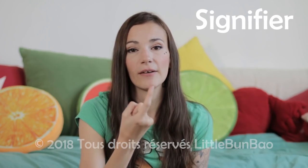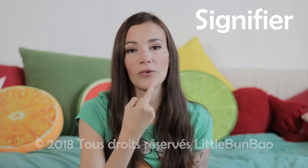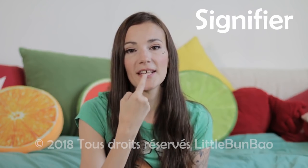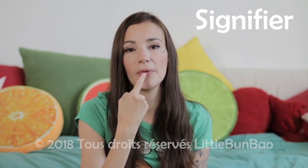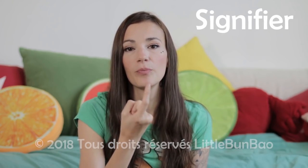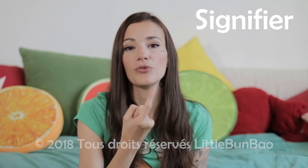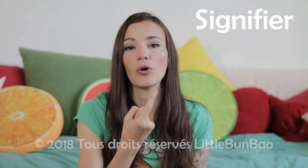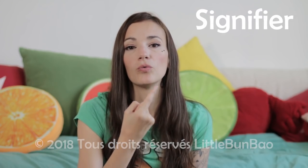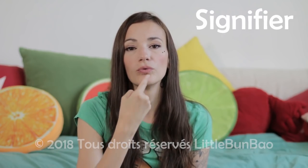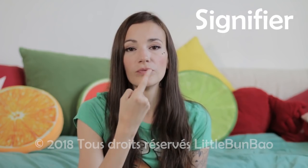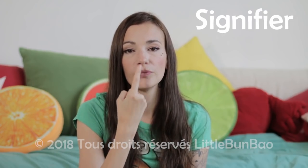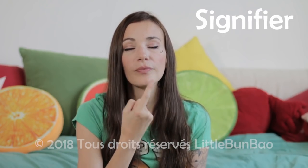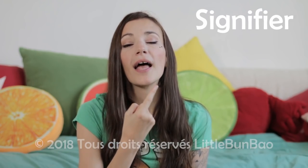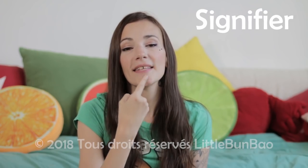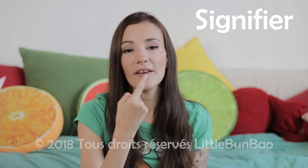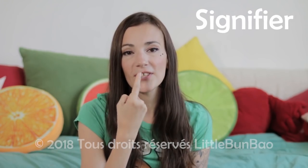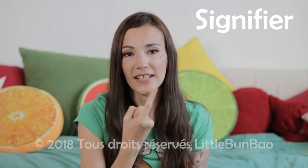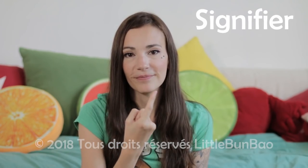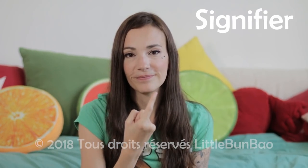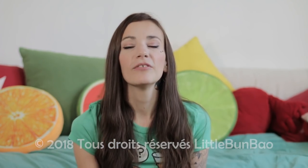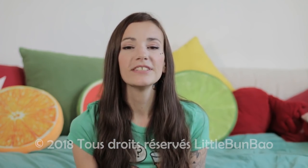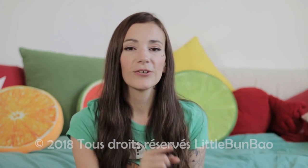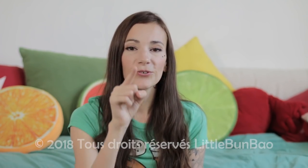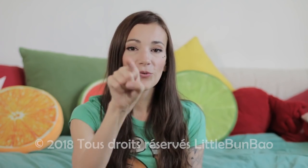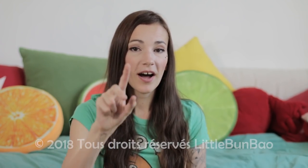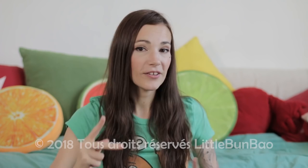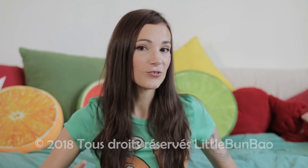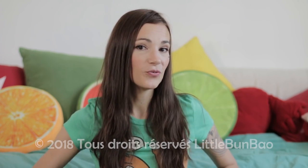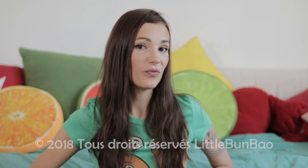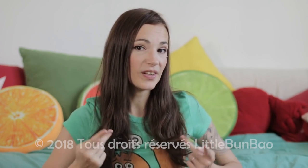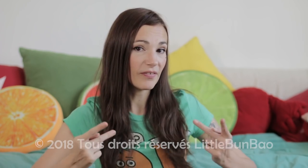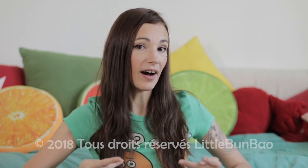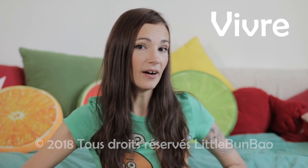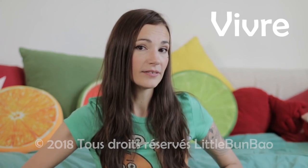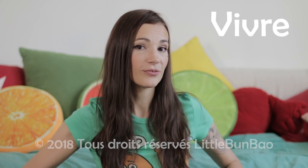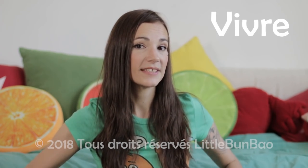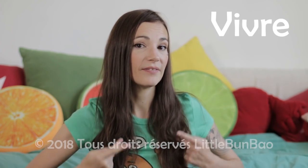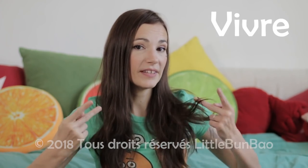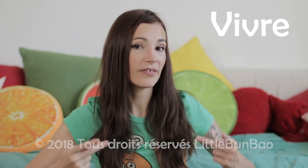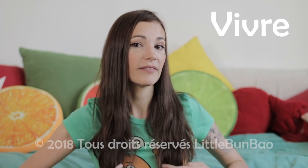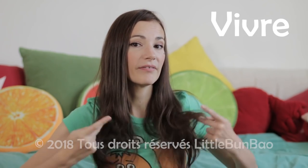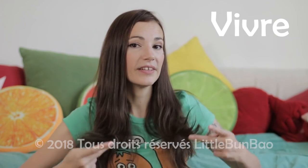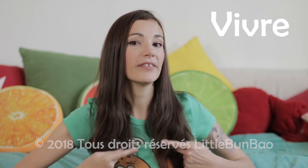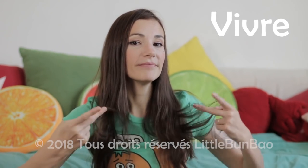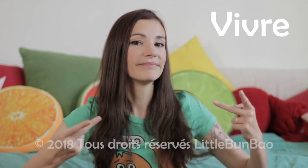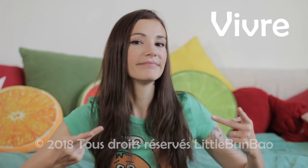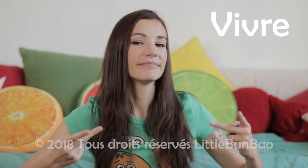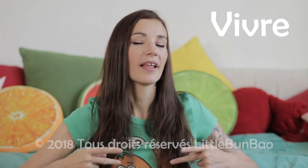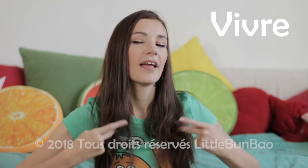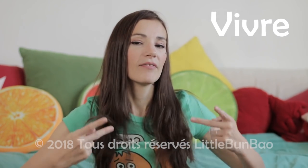on tapote plusieurs coups. Ça veut dire que toi tu vivras, donc c'est vivre.